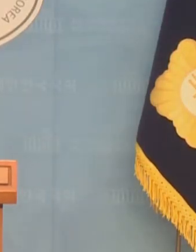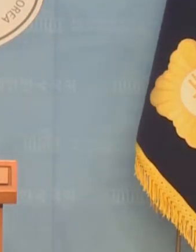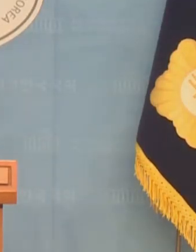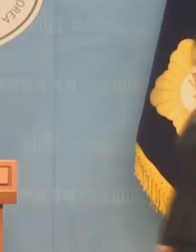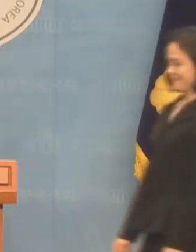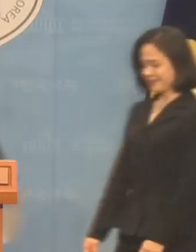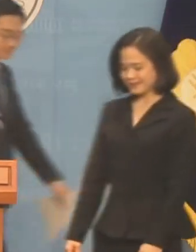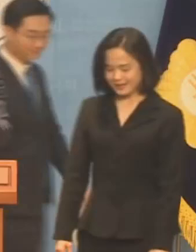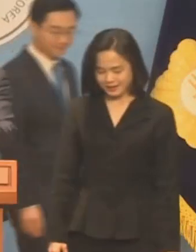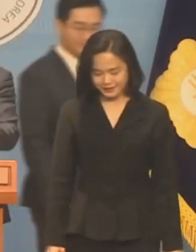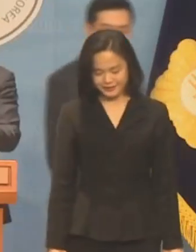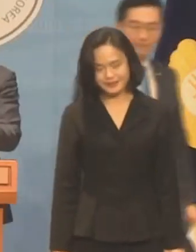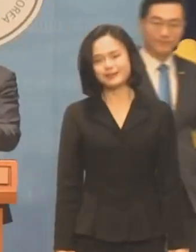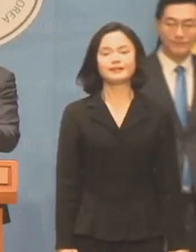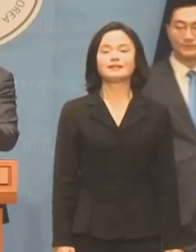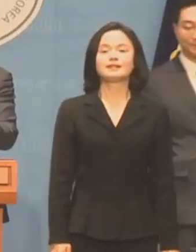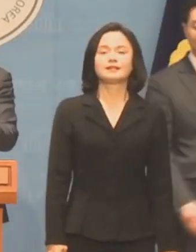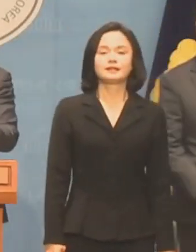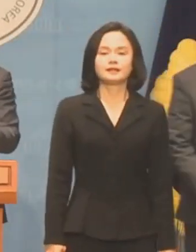안녕하세요.